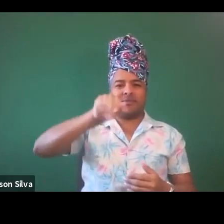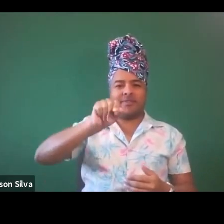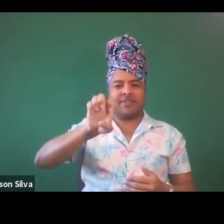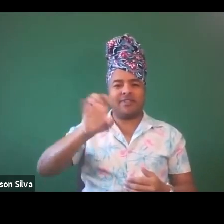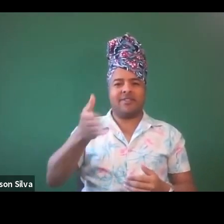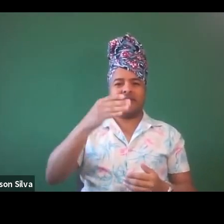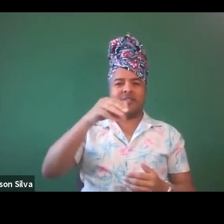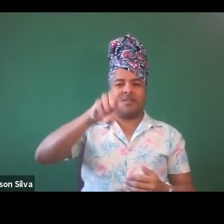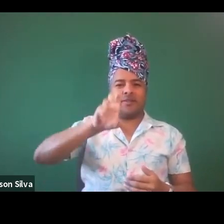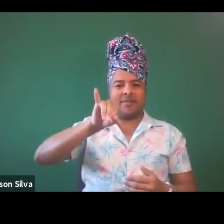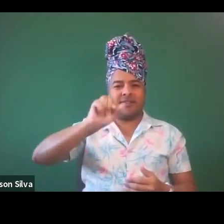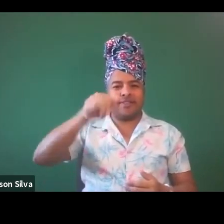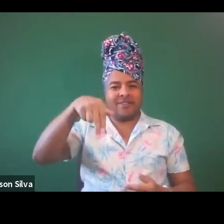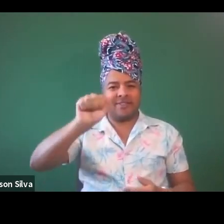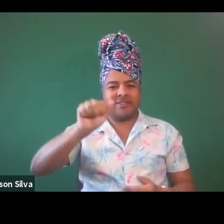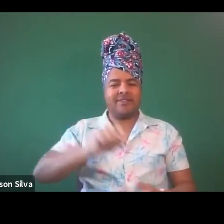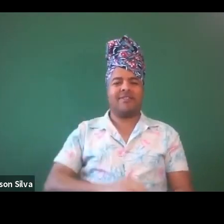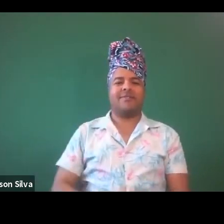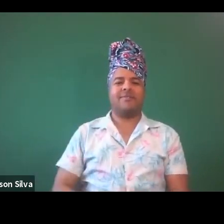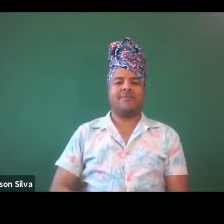Medina.